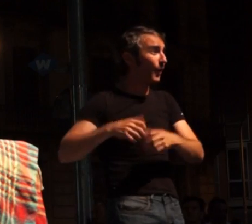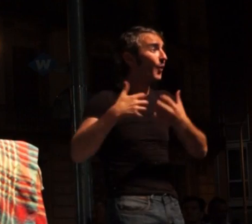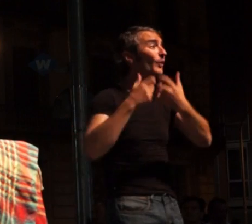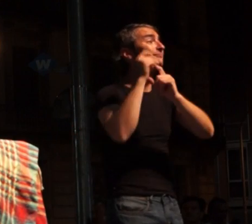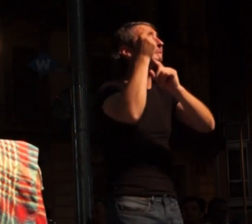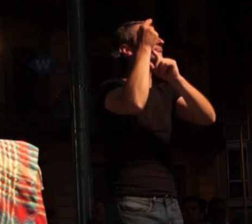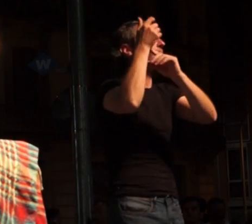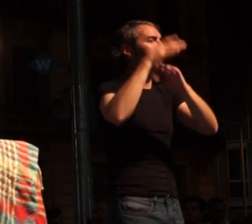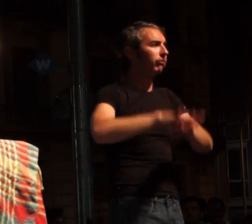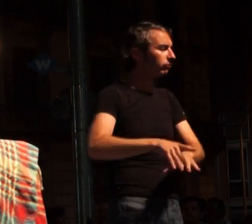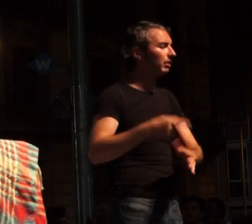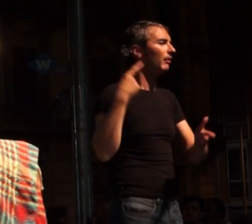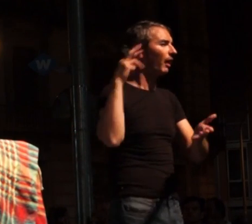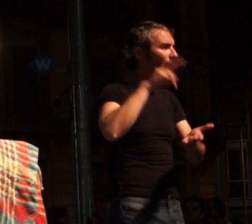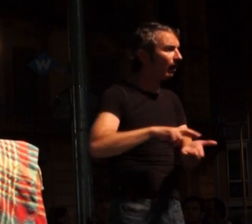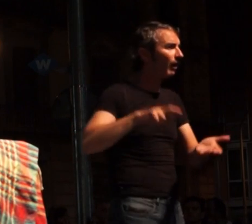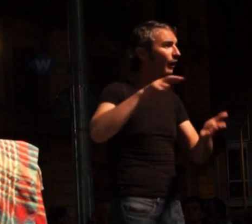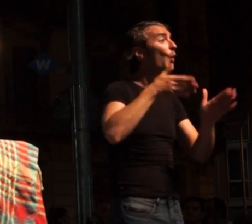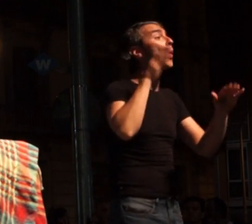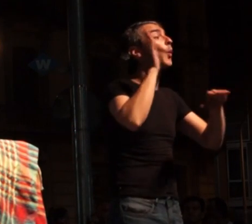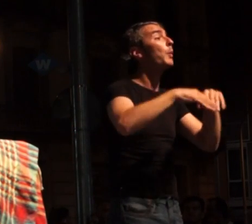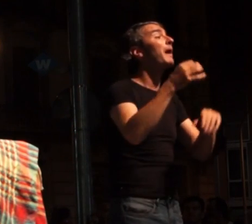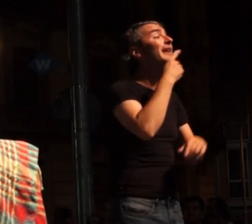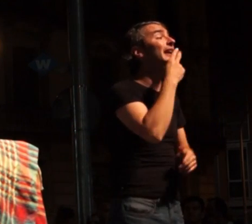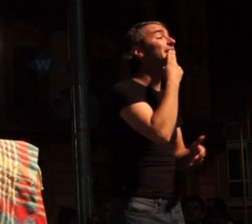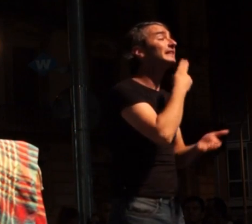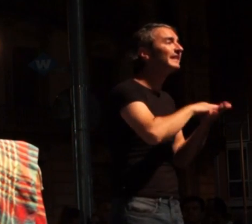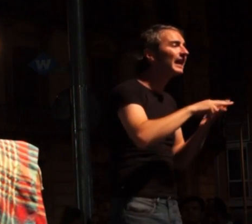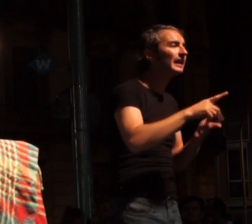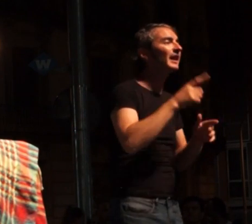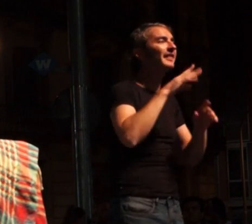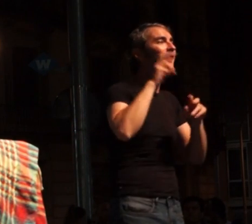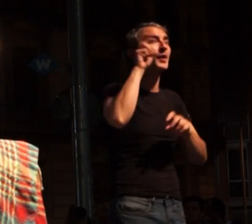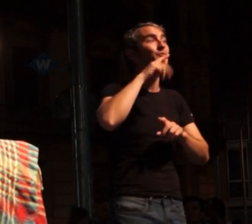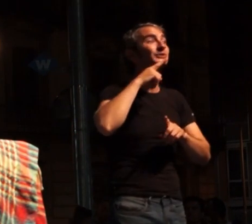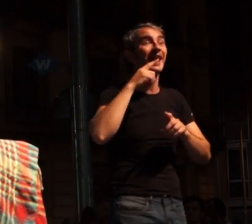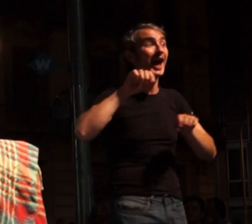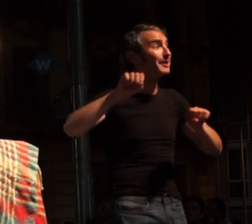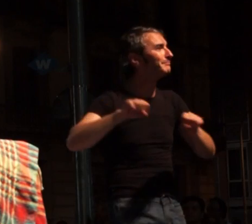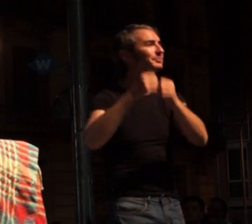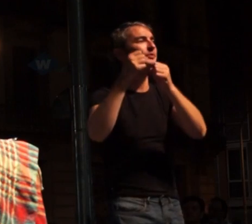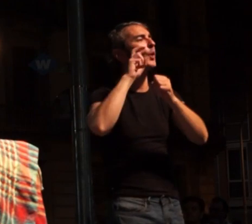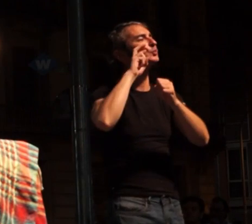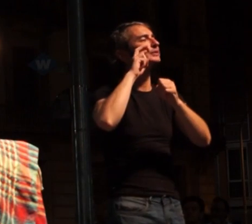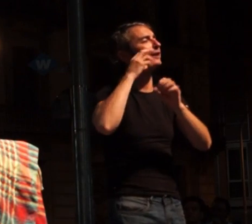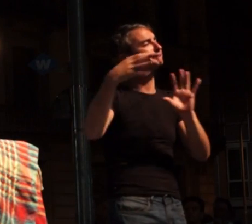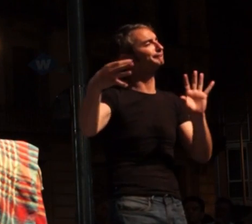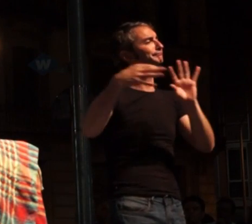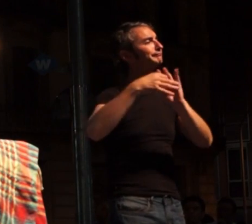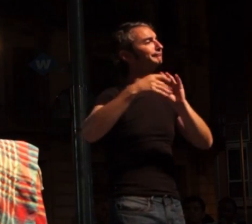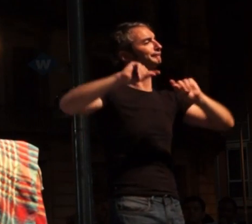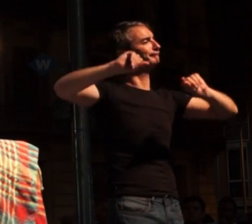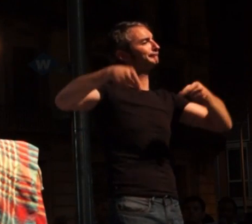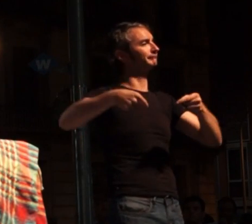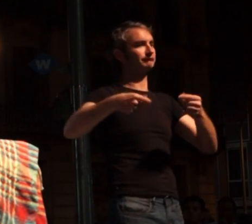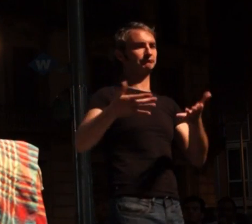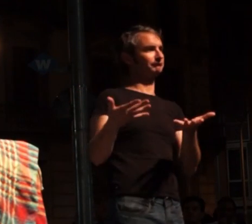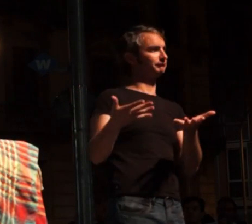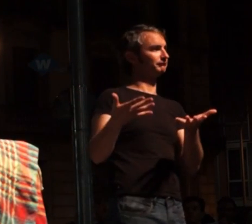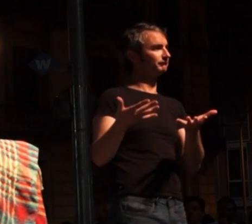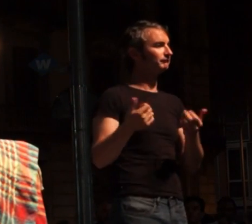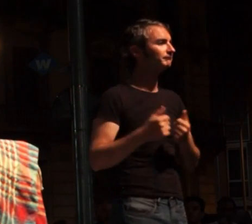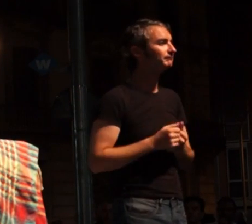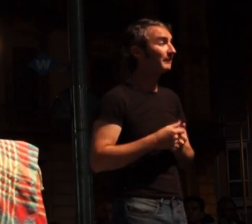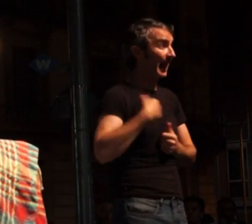partits i d'uns sindicats que renunciaren a la ruptura i apostaren pel pacte. I ara que estem en temps